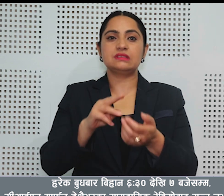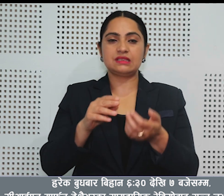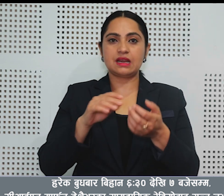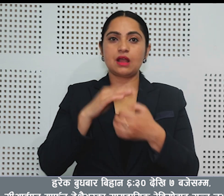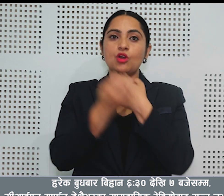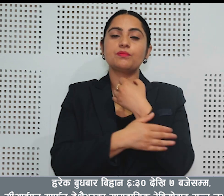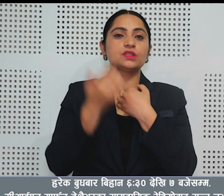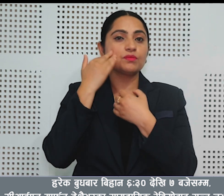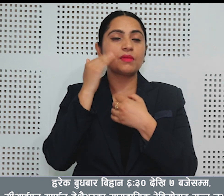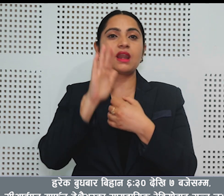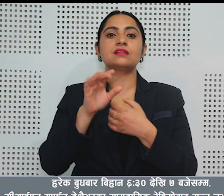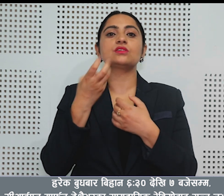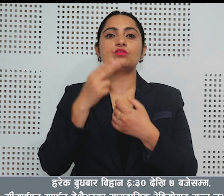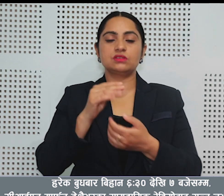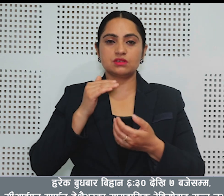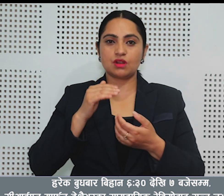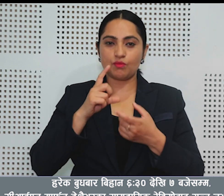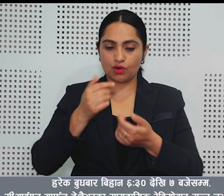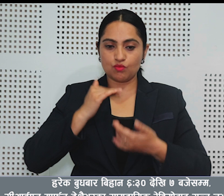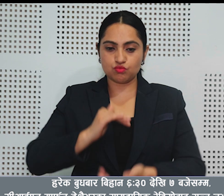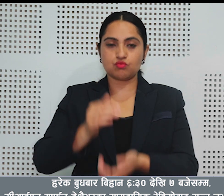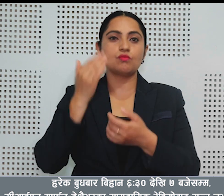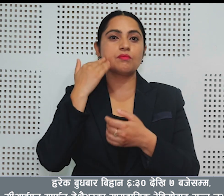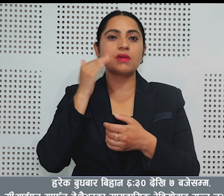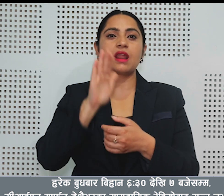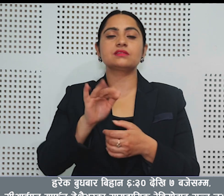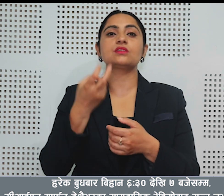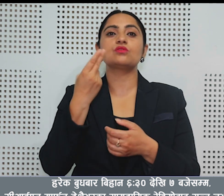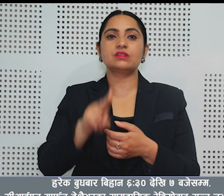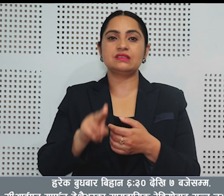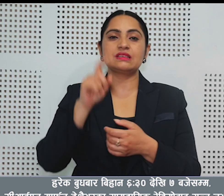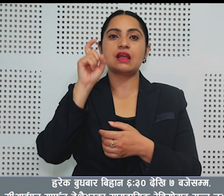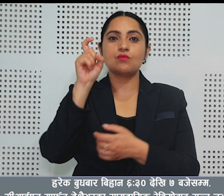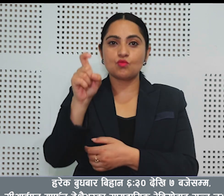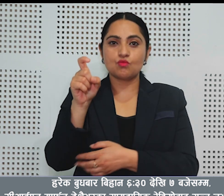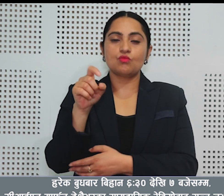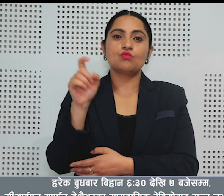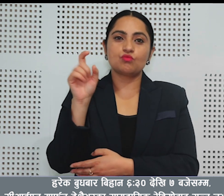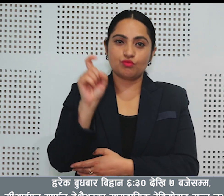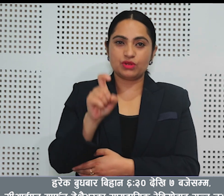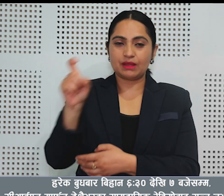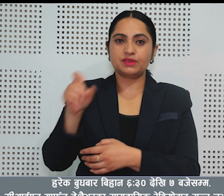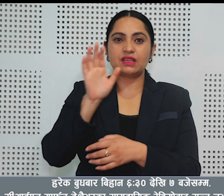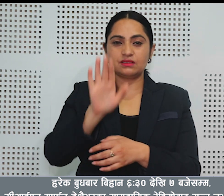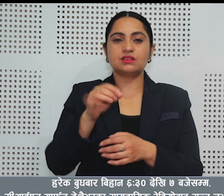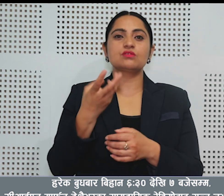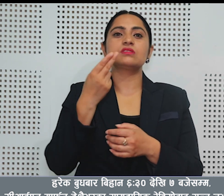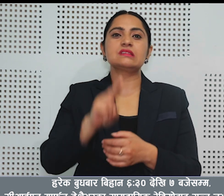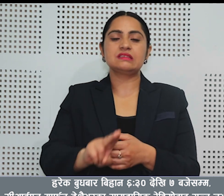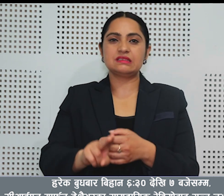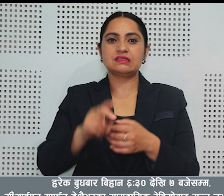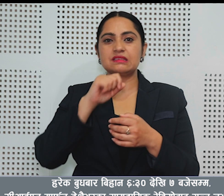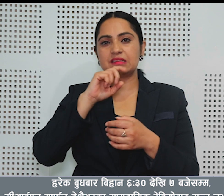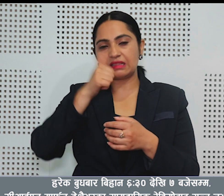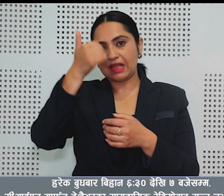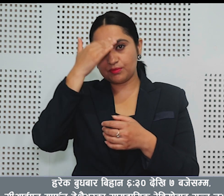छन्, कतिजना चाहिँ अति वृद्ध छन्, रोगी दीर्घ रोगीहरू छन्, बालबालिका कति छन्, अपाङ्गता भएका